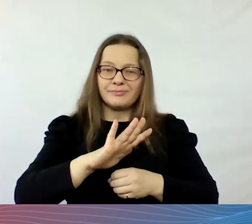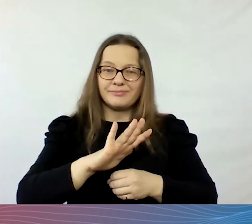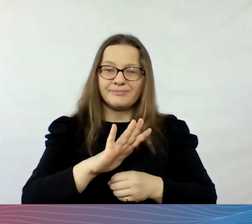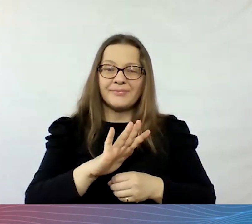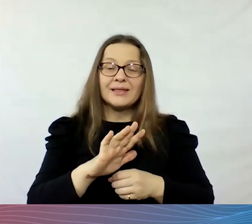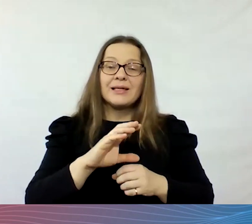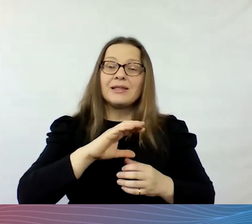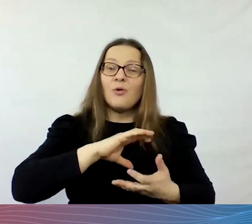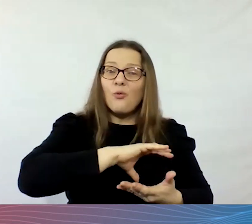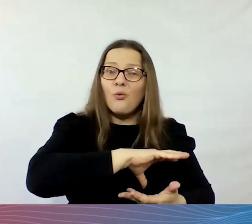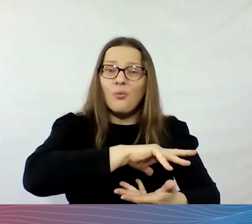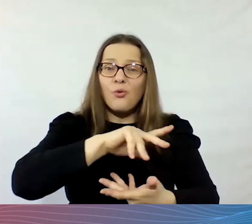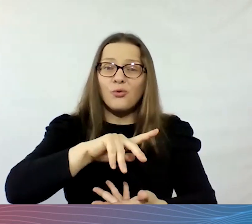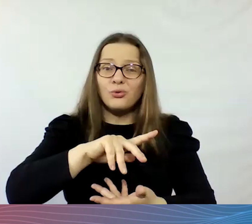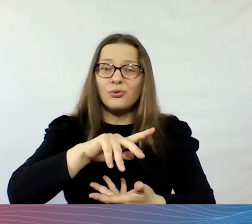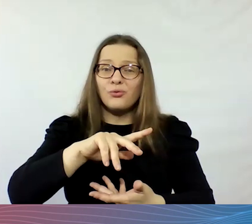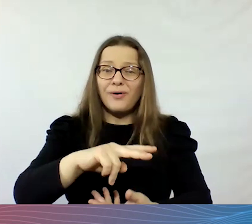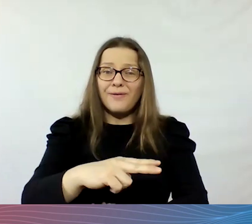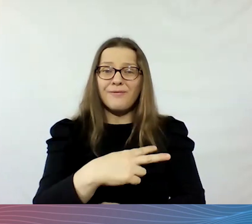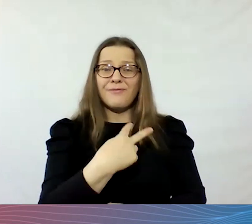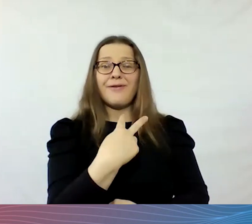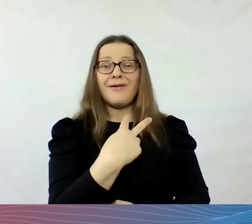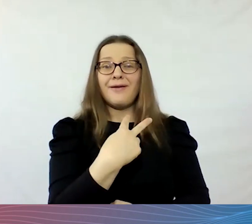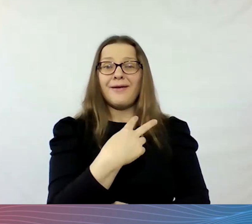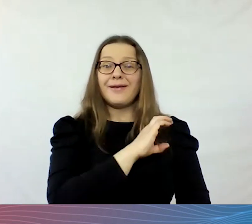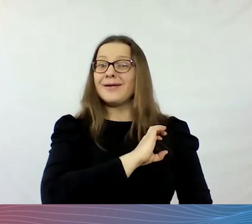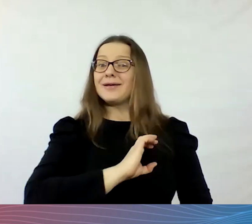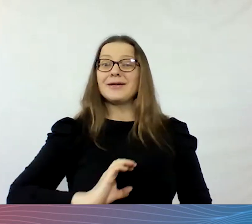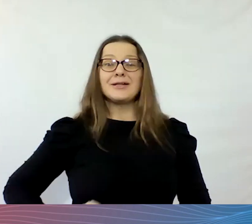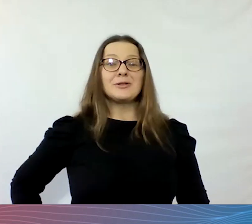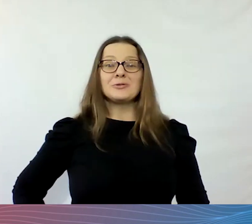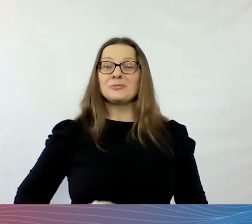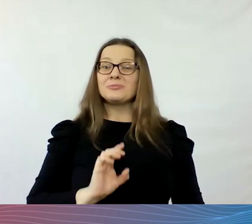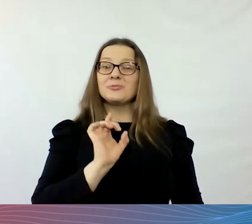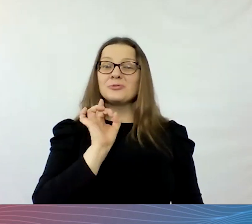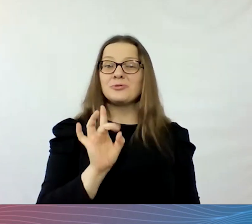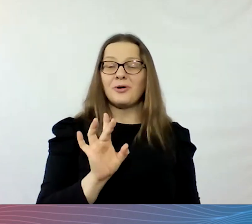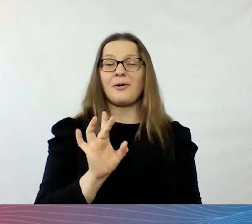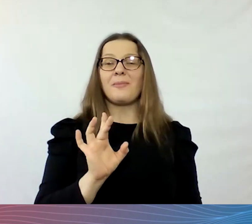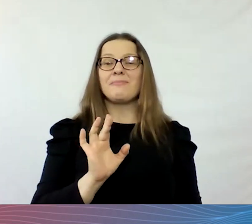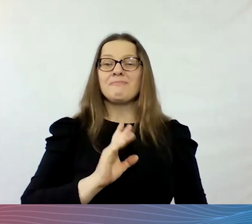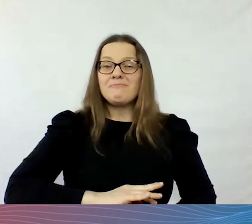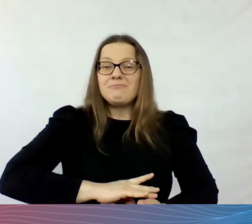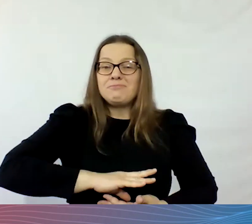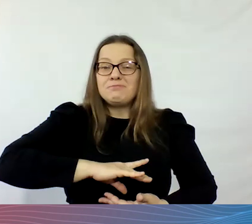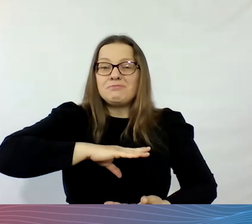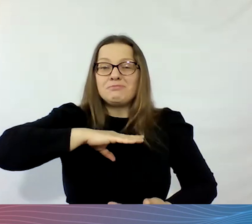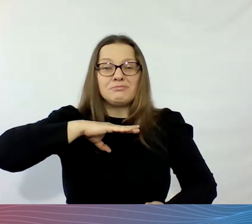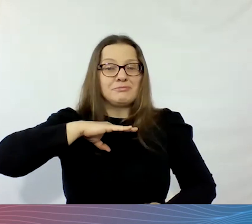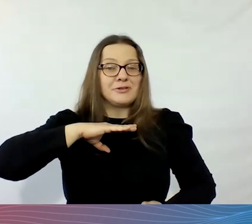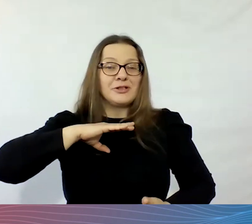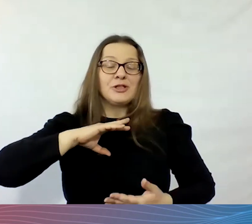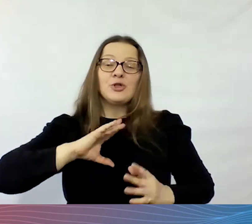irmãos, a igreja consegue ser a plenitude daquele que a tudo enche em todas